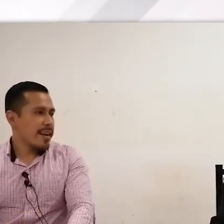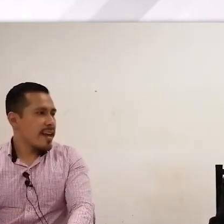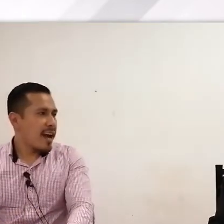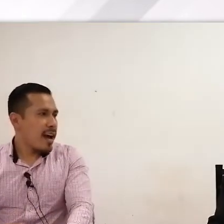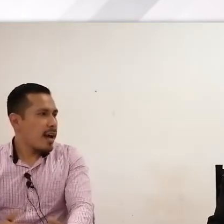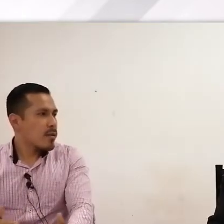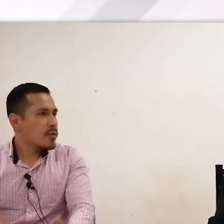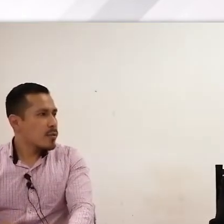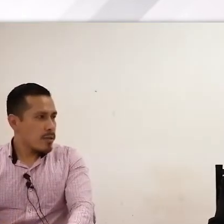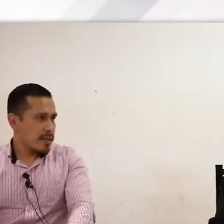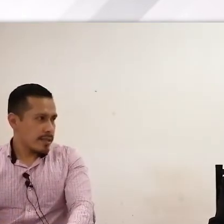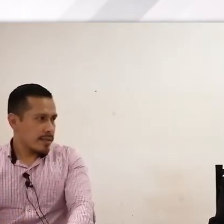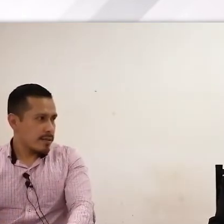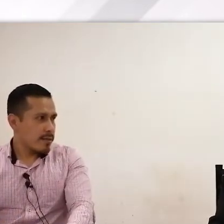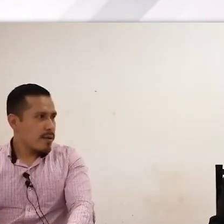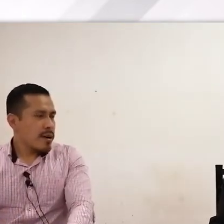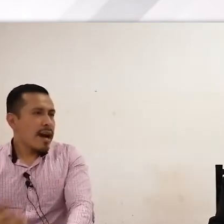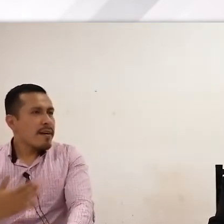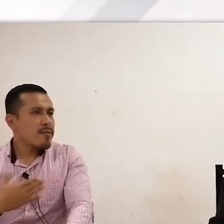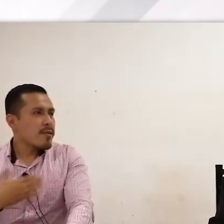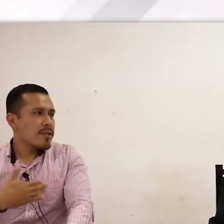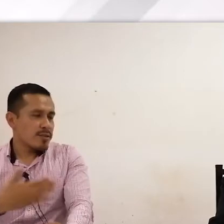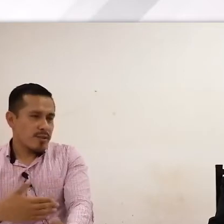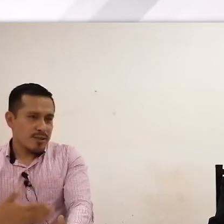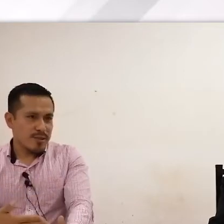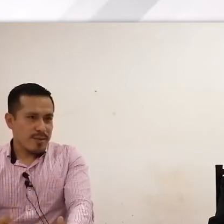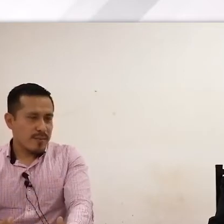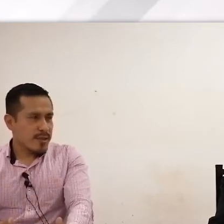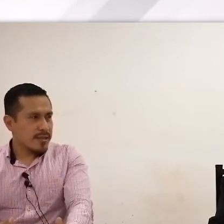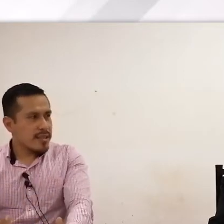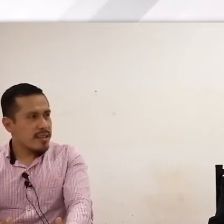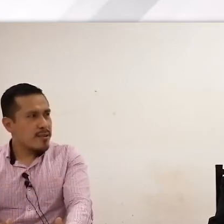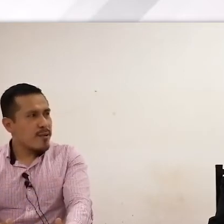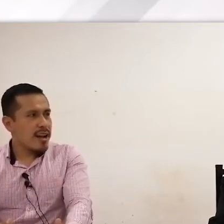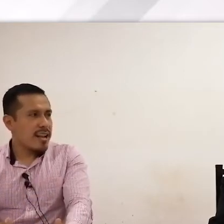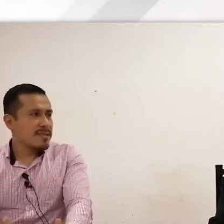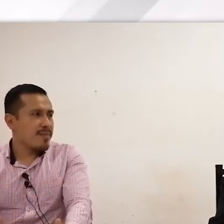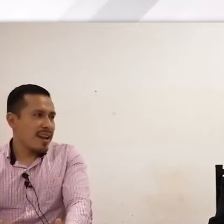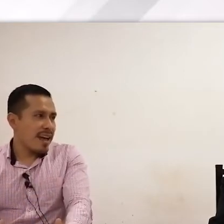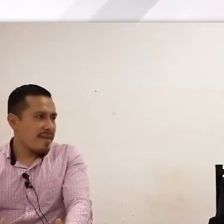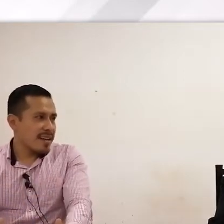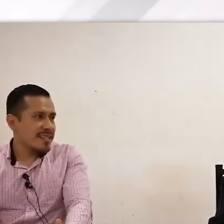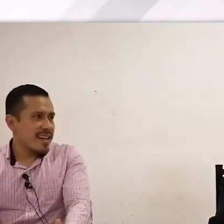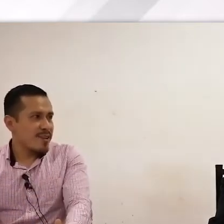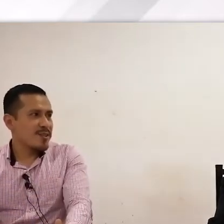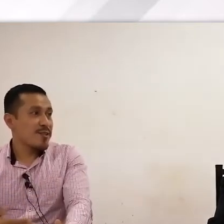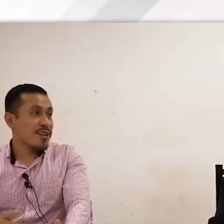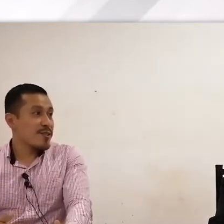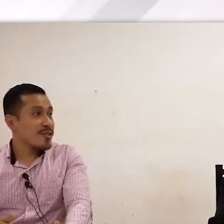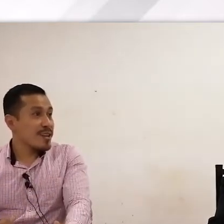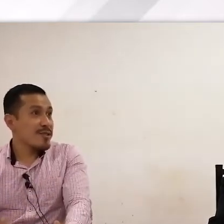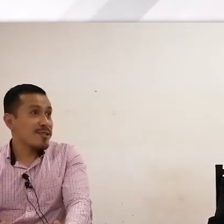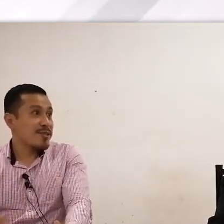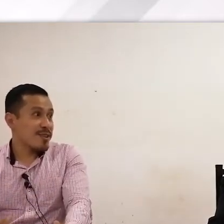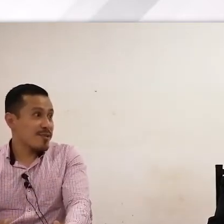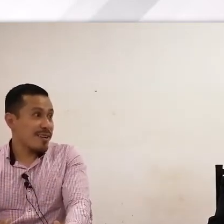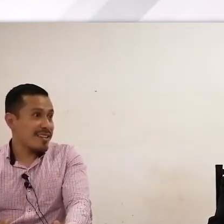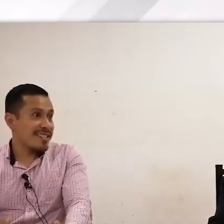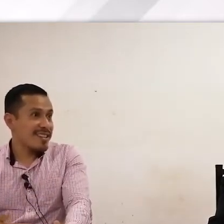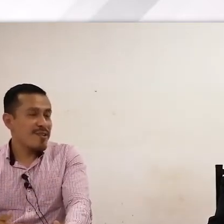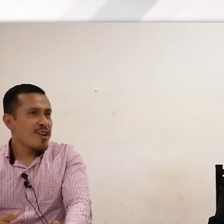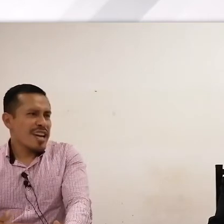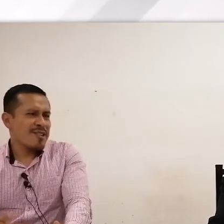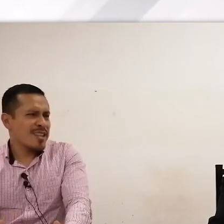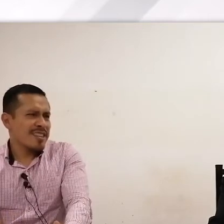se refería a los dulces, ¿no? Cada uno de nosotros nos vamos haciendo a las palabras y a los sonidos que nuestros hijos